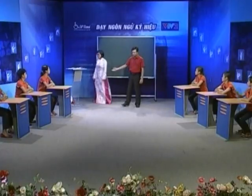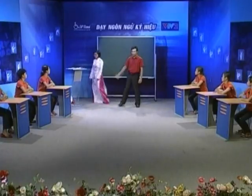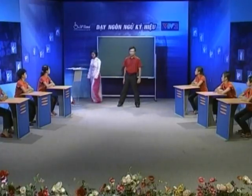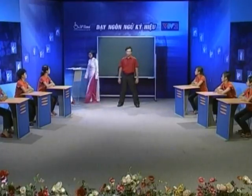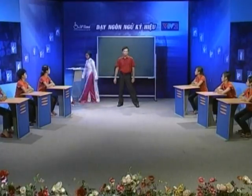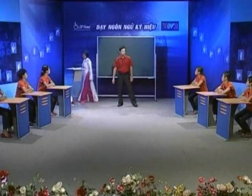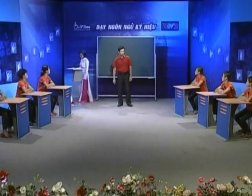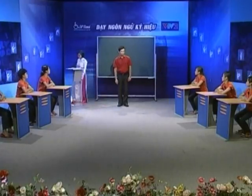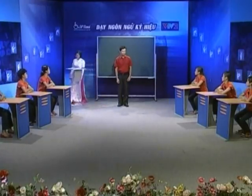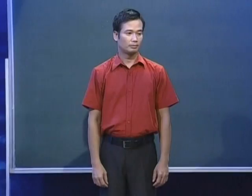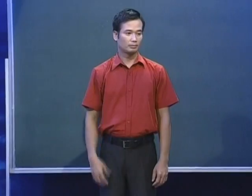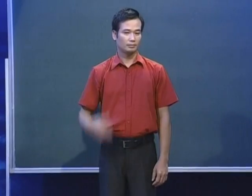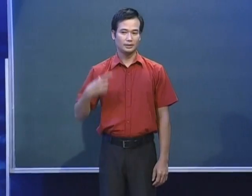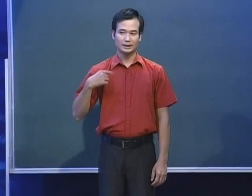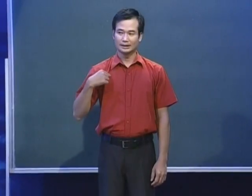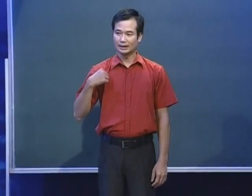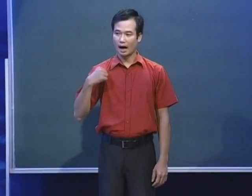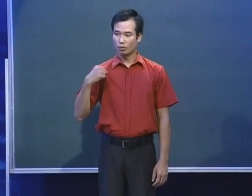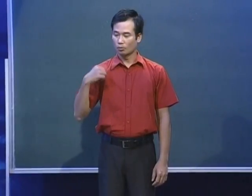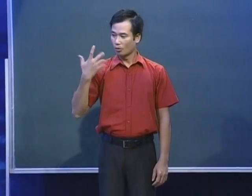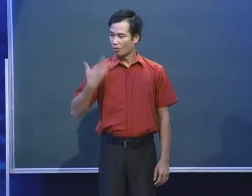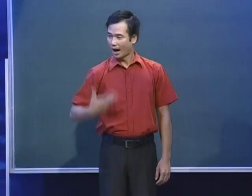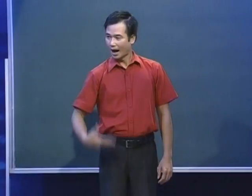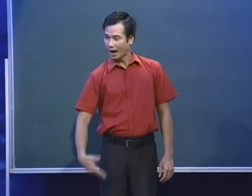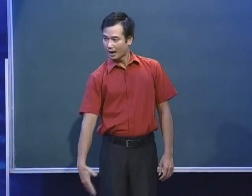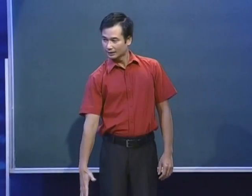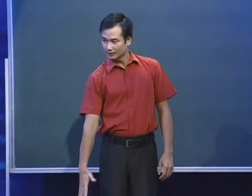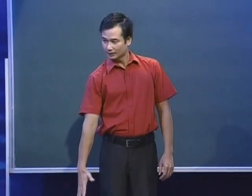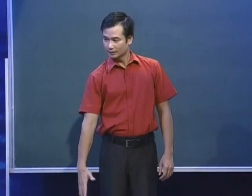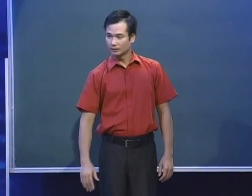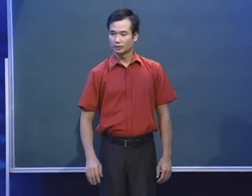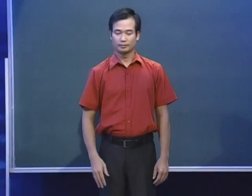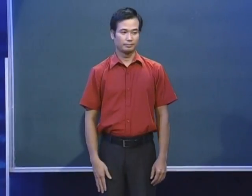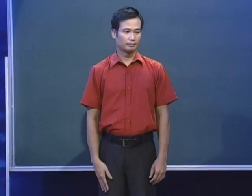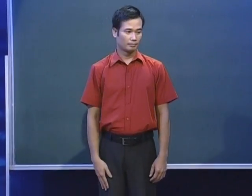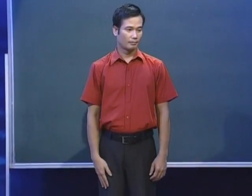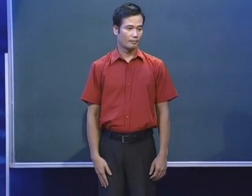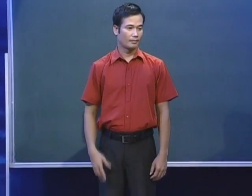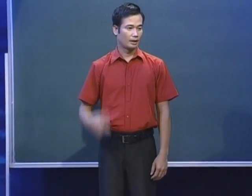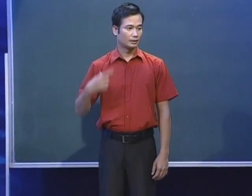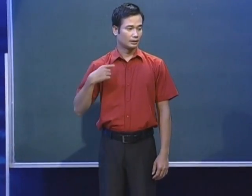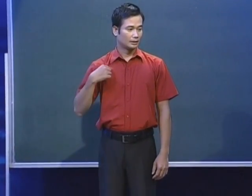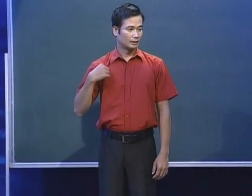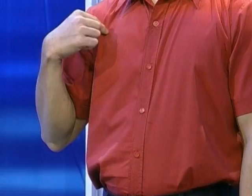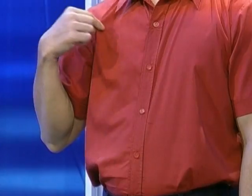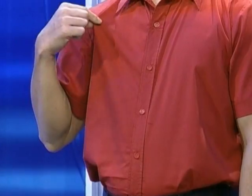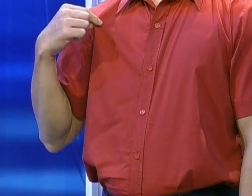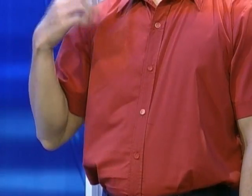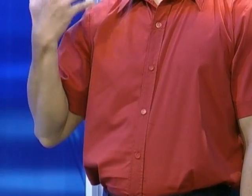Chúng ta cùng học ký hiệu áo dài nhé. Động tác 1, Tay phải nắm, ngón cái và ngón trỏ mở ra nắm